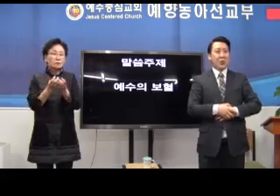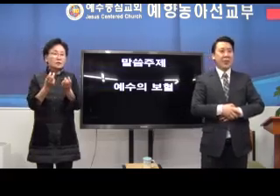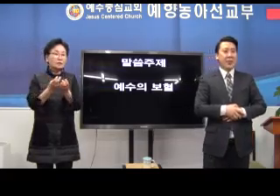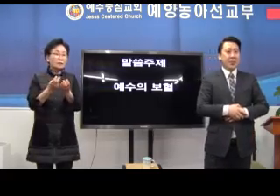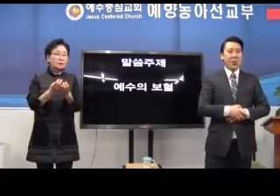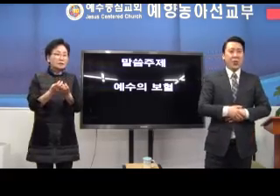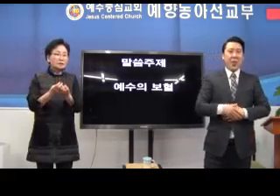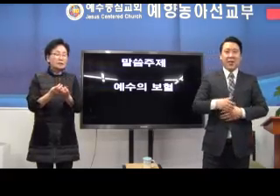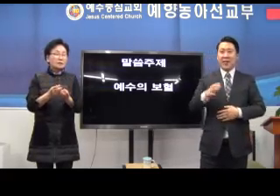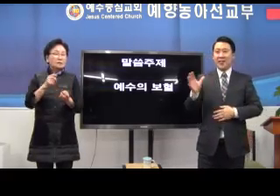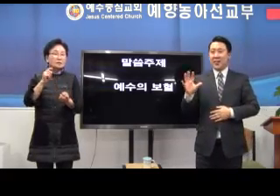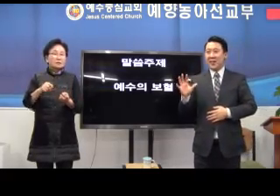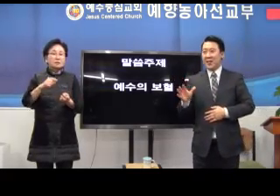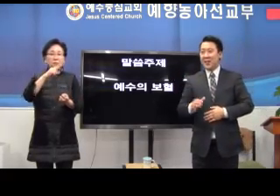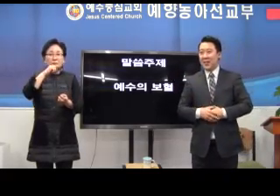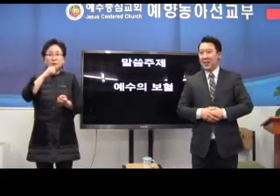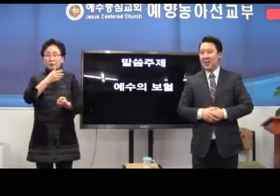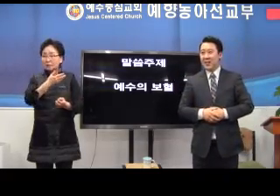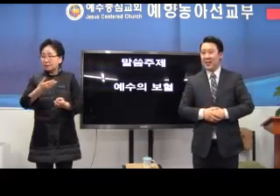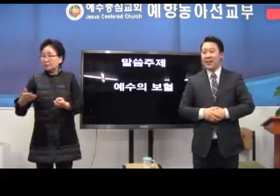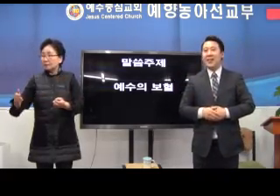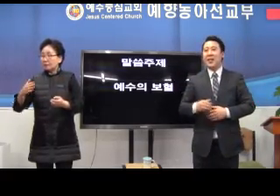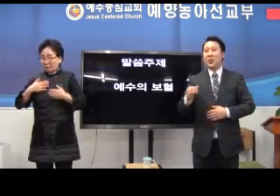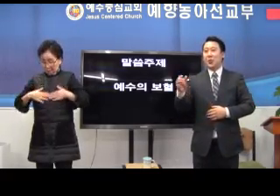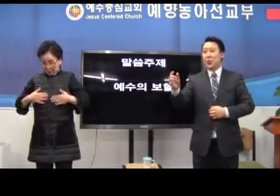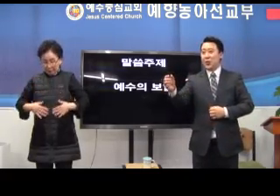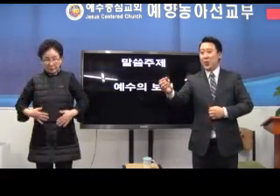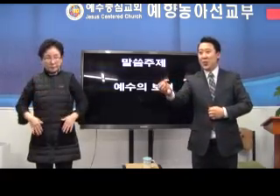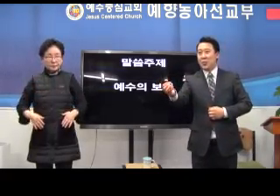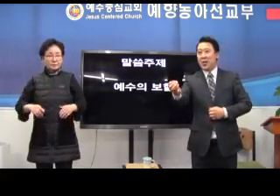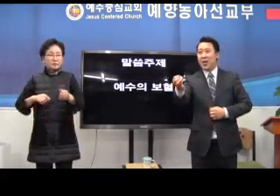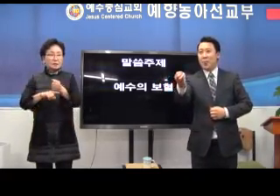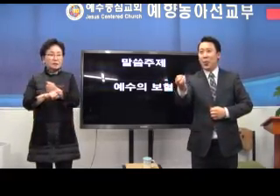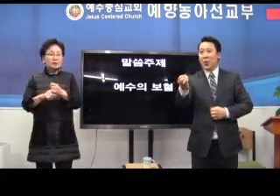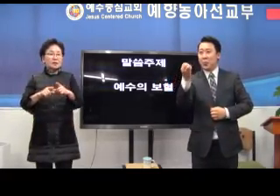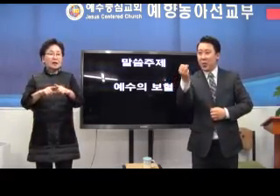이것은 피를 바르라는 얘기가 아니라 예수 그리스도의 십자가의 보혈을